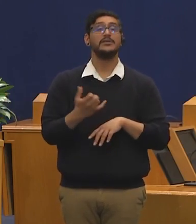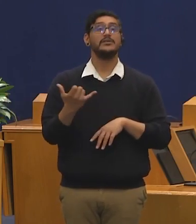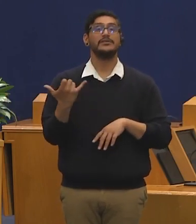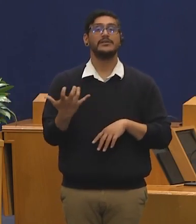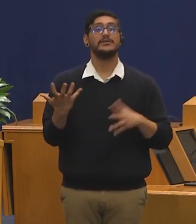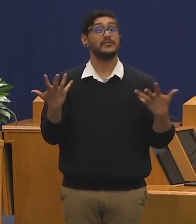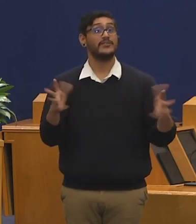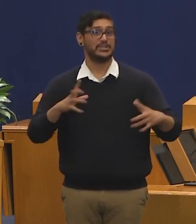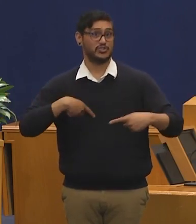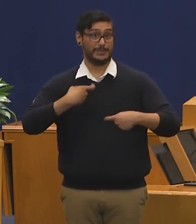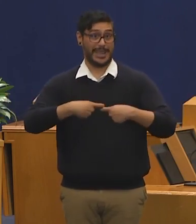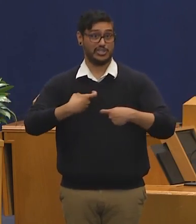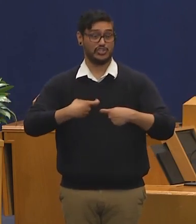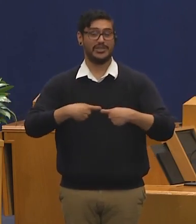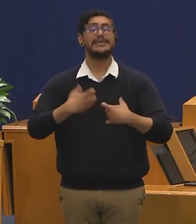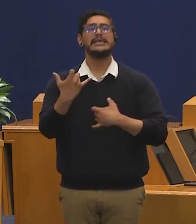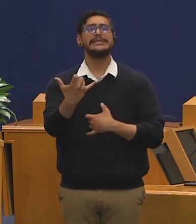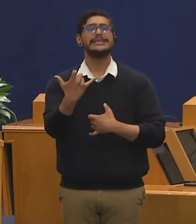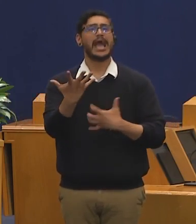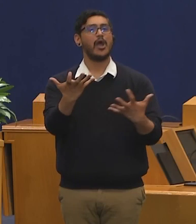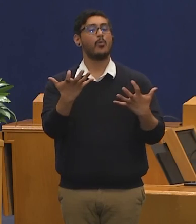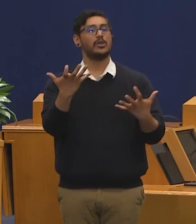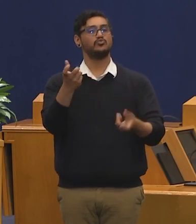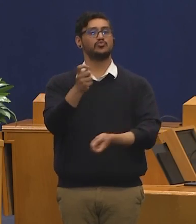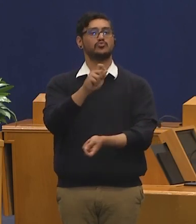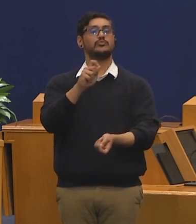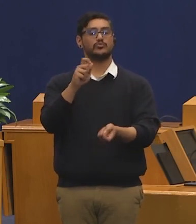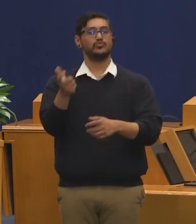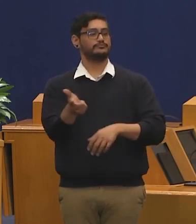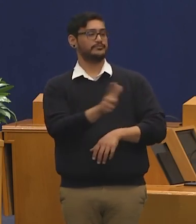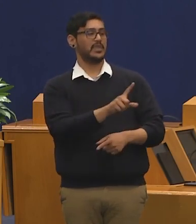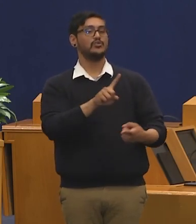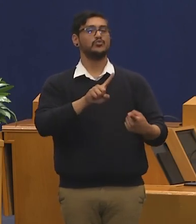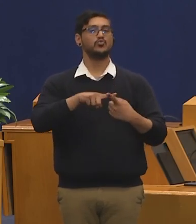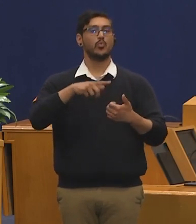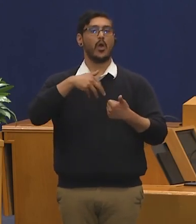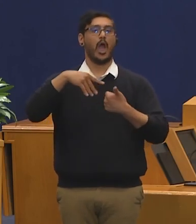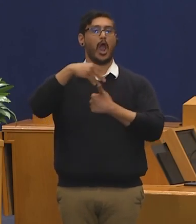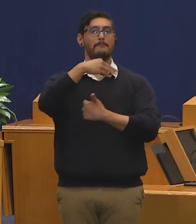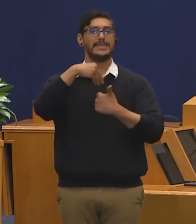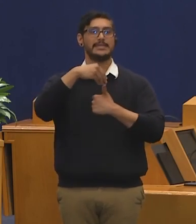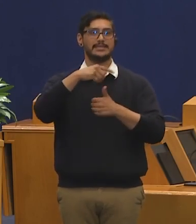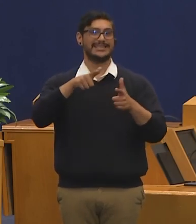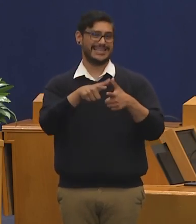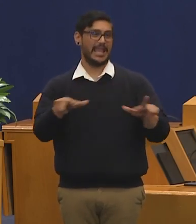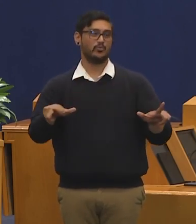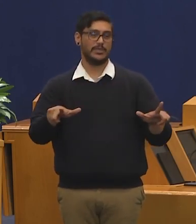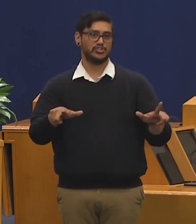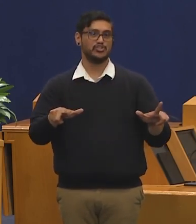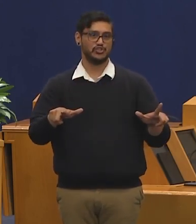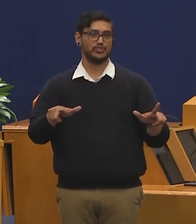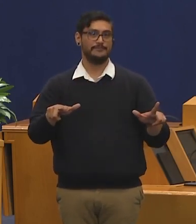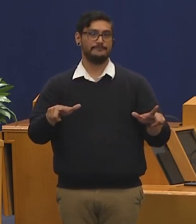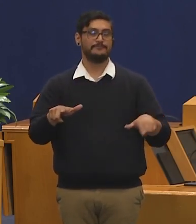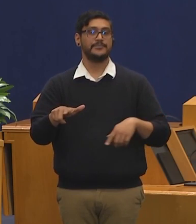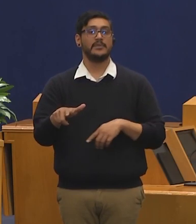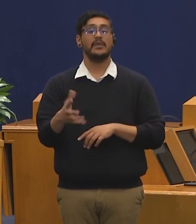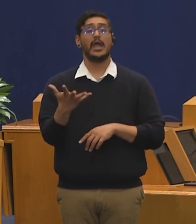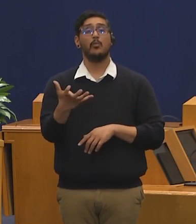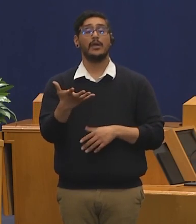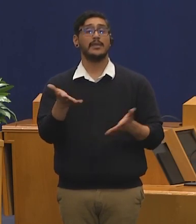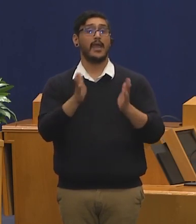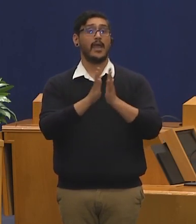con el español. Now I'd like to transition to our Armenian language presentation, and I'd like to